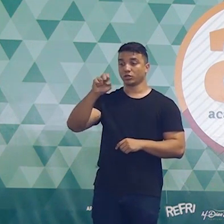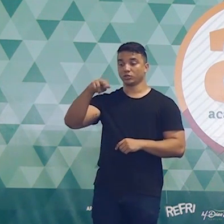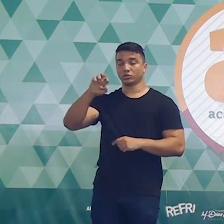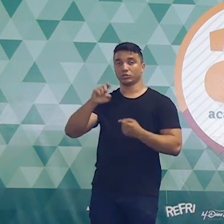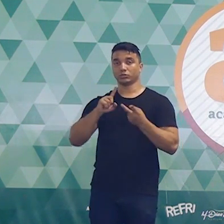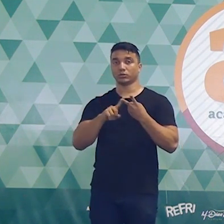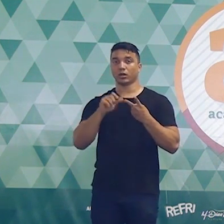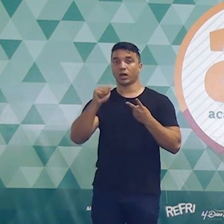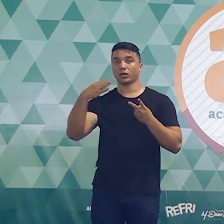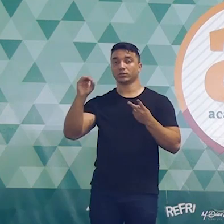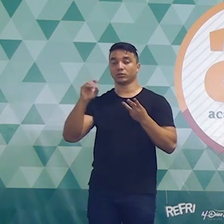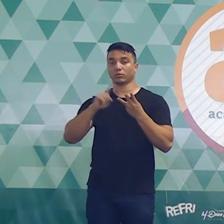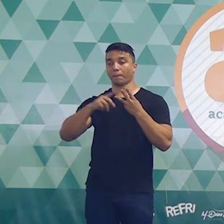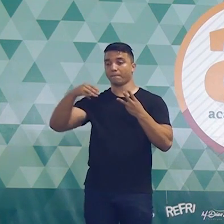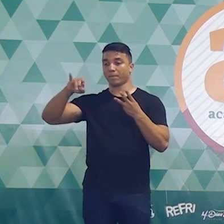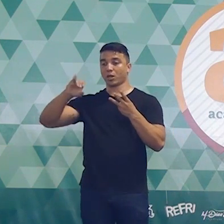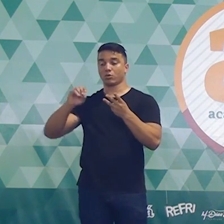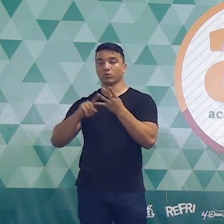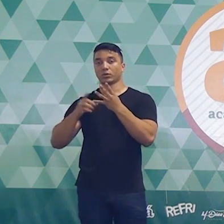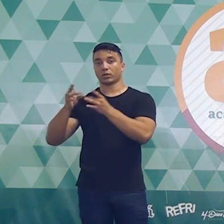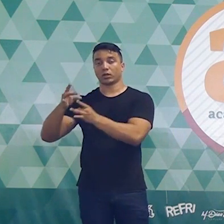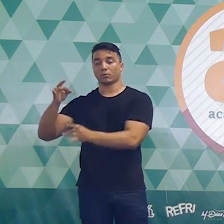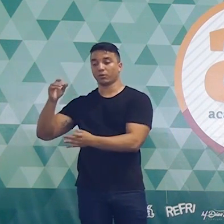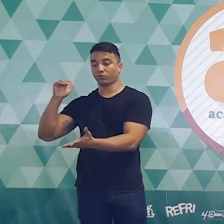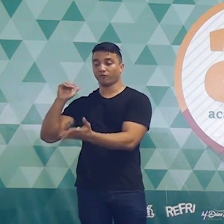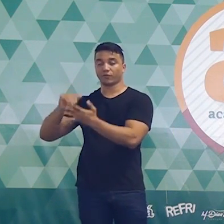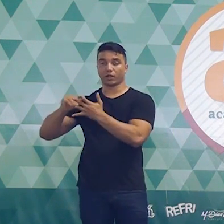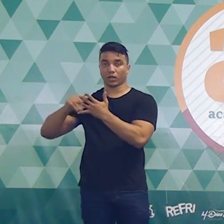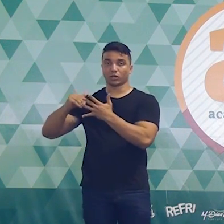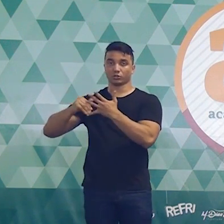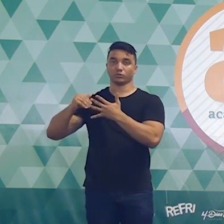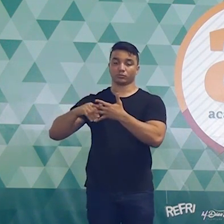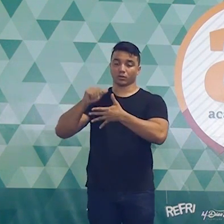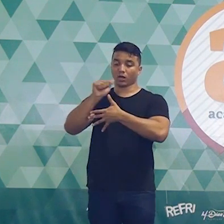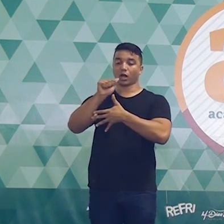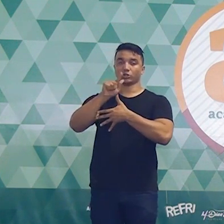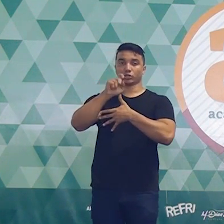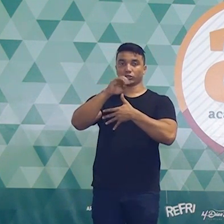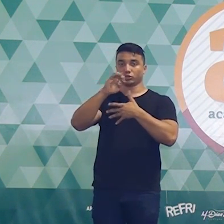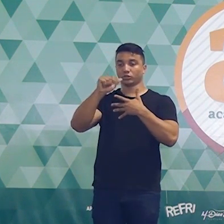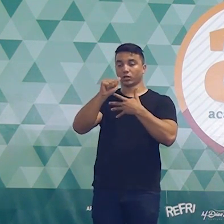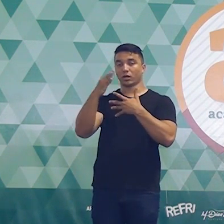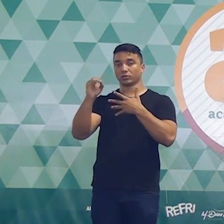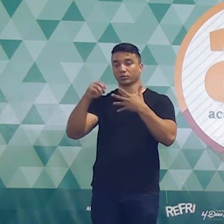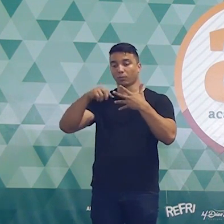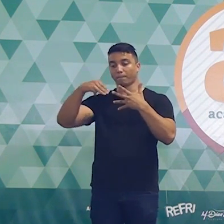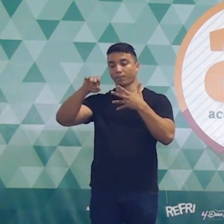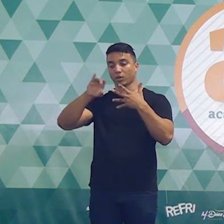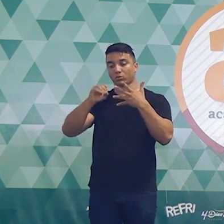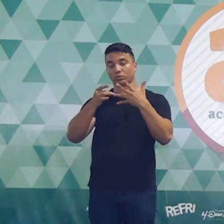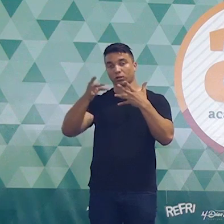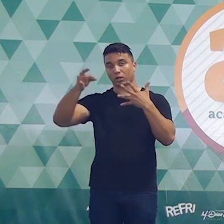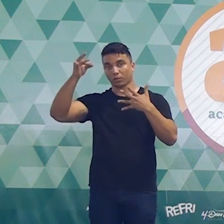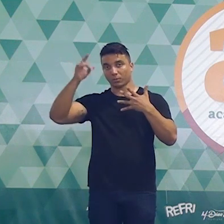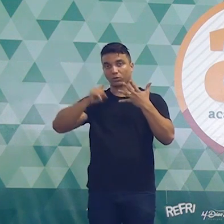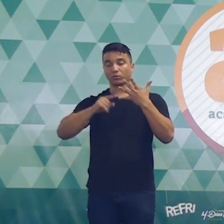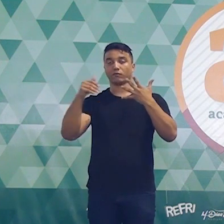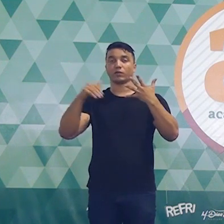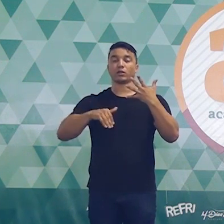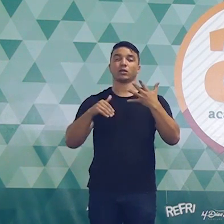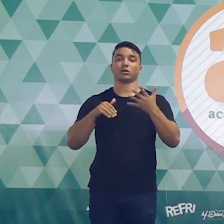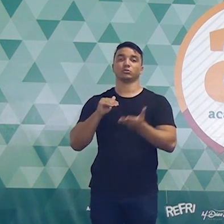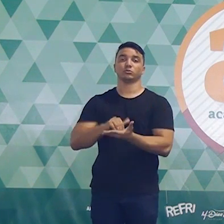ação, meio, detalhamento e finalidade. Agente, ação, meio, detalhamento